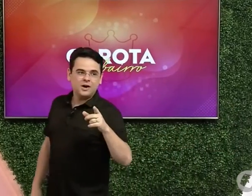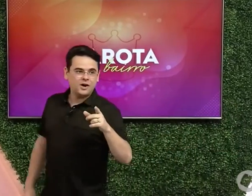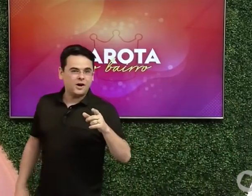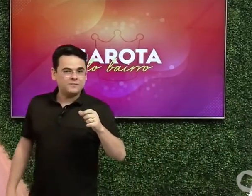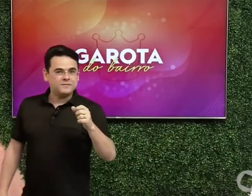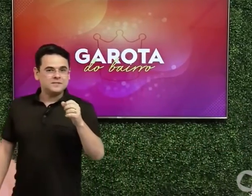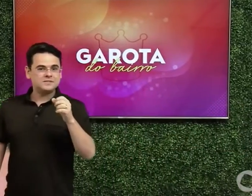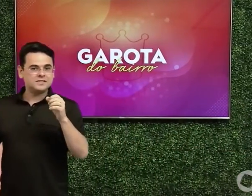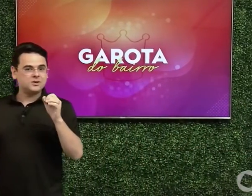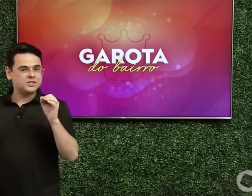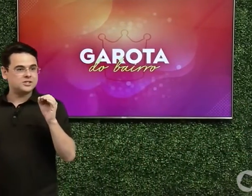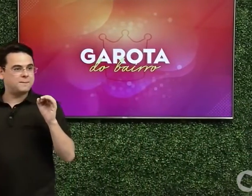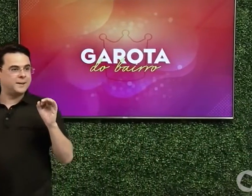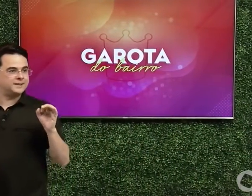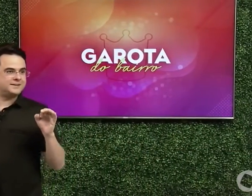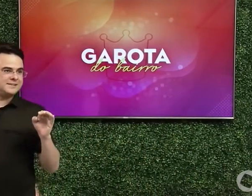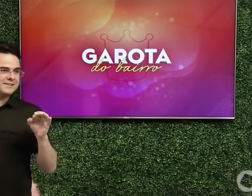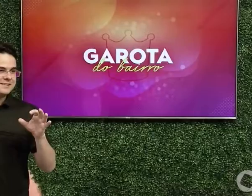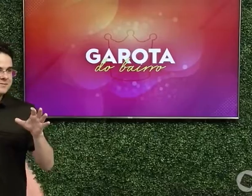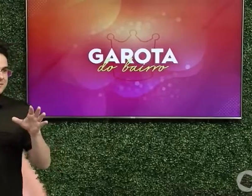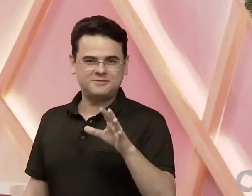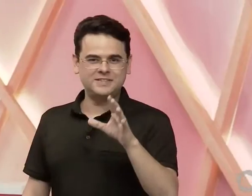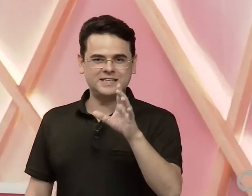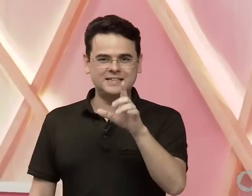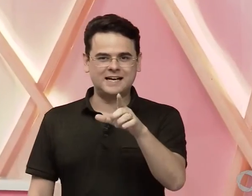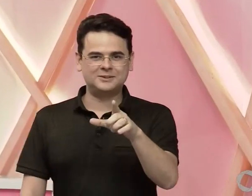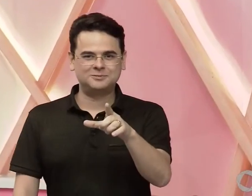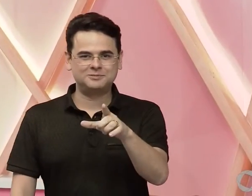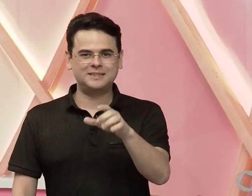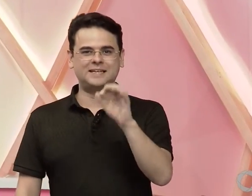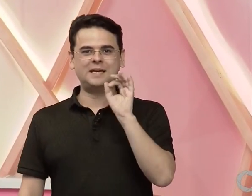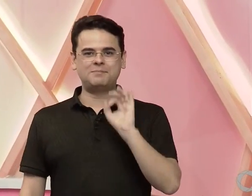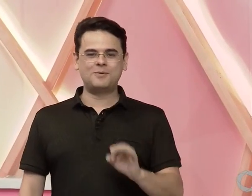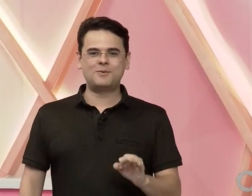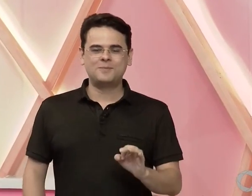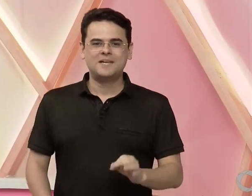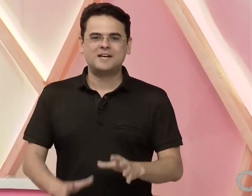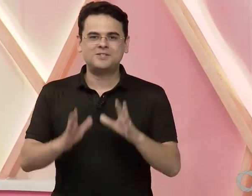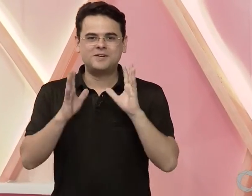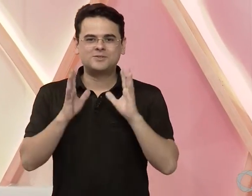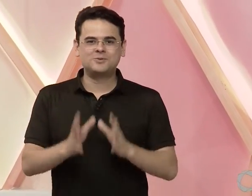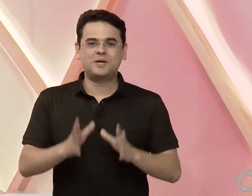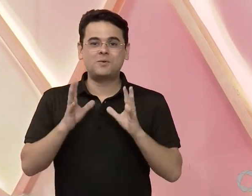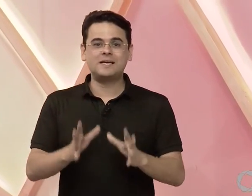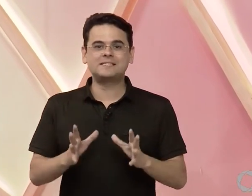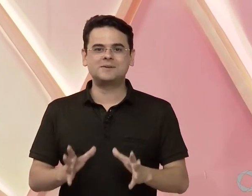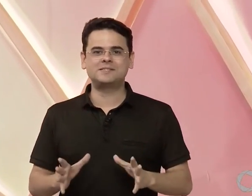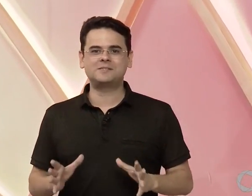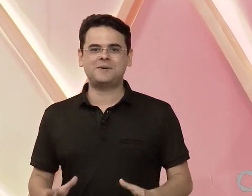Ó, se você gosta de plantas, fica ligado que daqui a pouco a gente vai descobrir quais são as